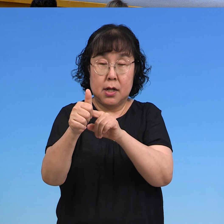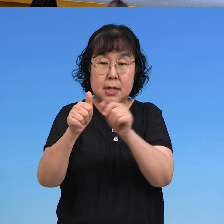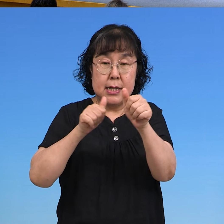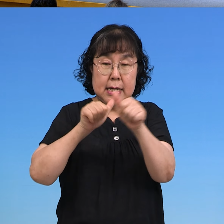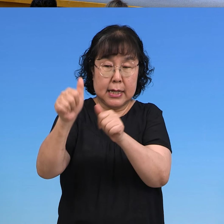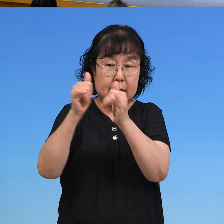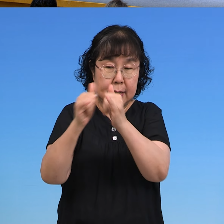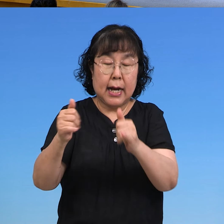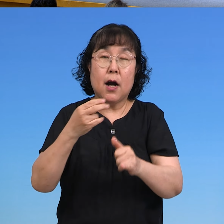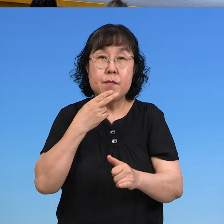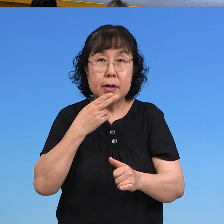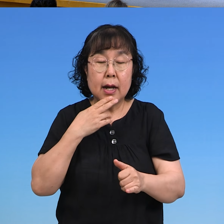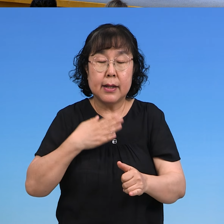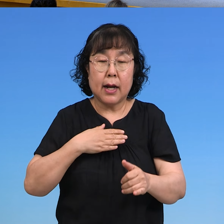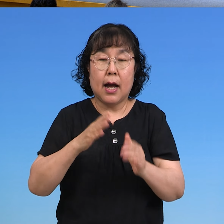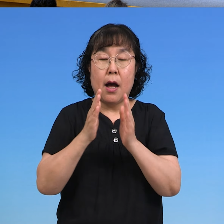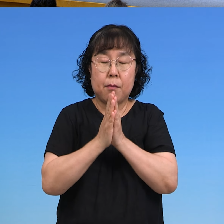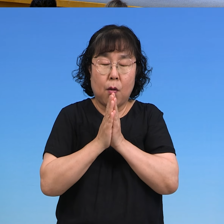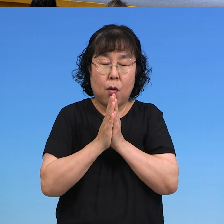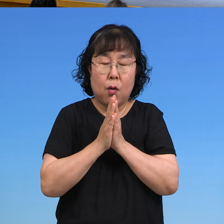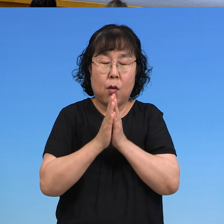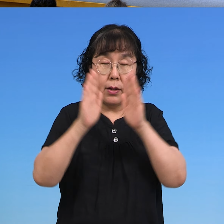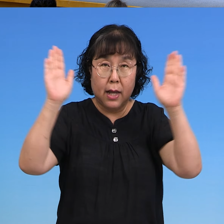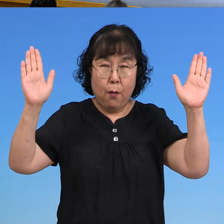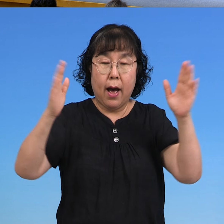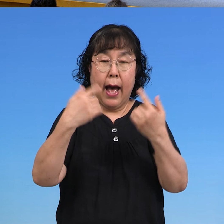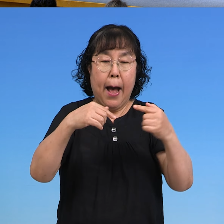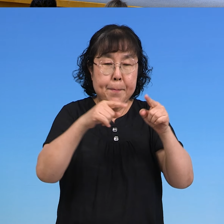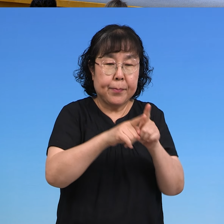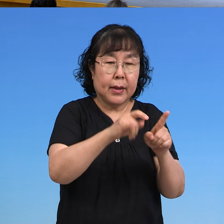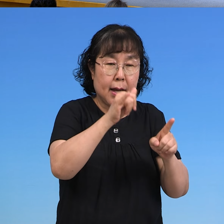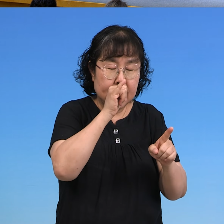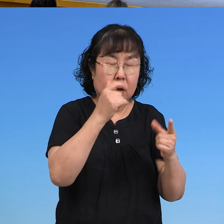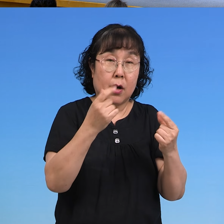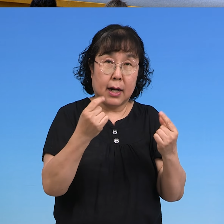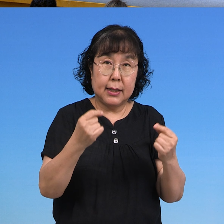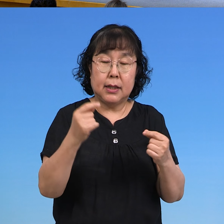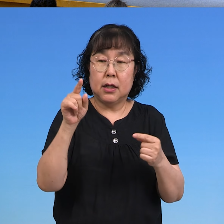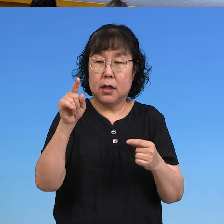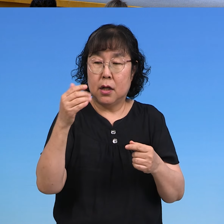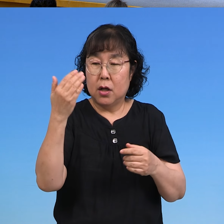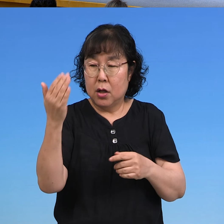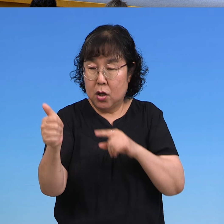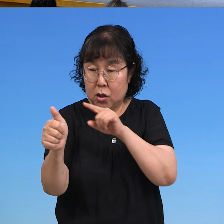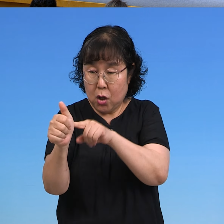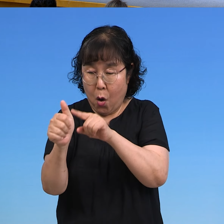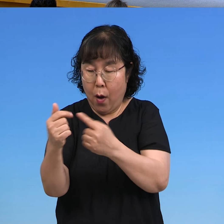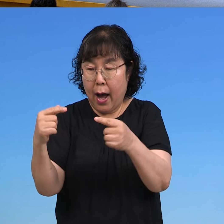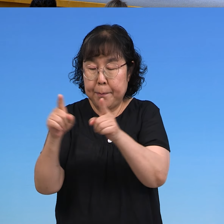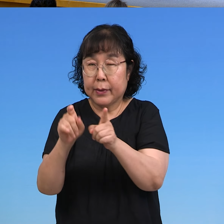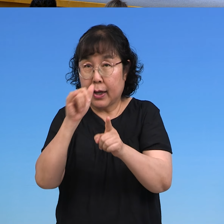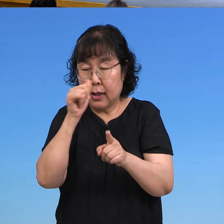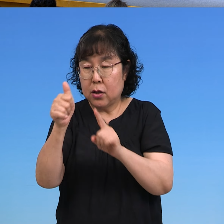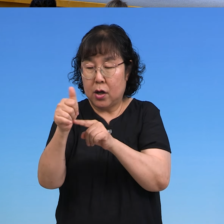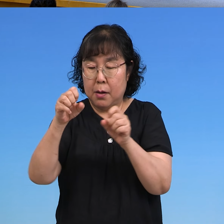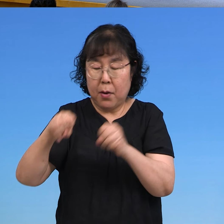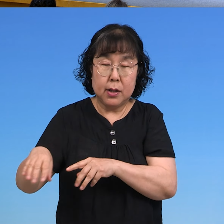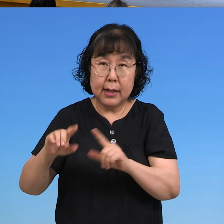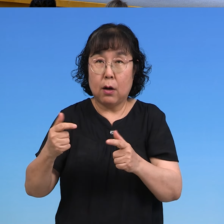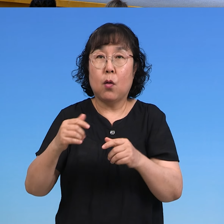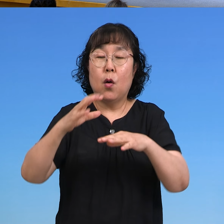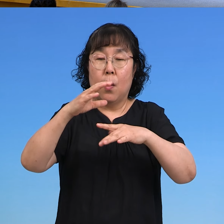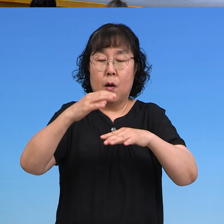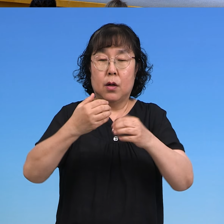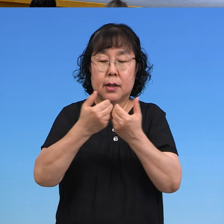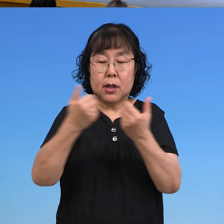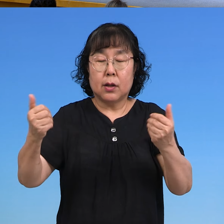없으리니 내가 모세와 함께 있던 것 같이 너와 함께 있을 것입니다. 내가 너를 떠나지 아니하면 버리지 아니하겠다. 9절의 대안을 보세요. 내가